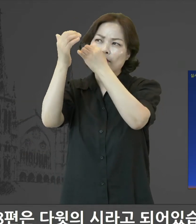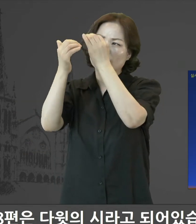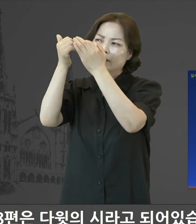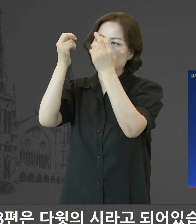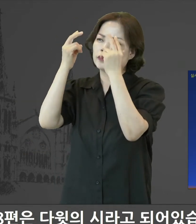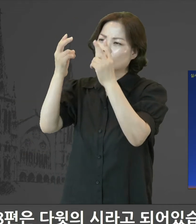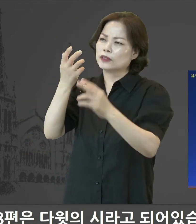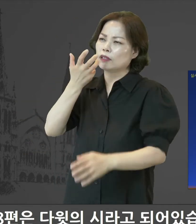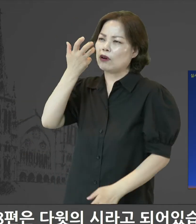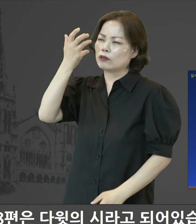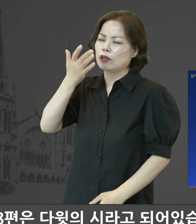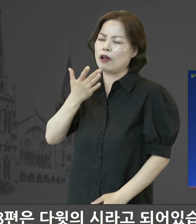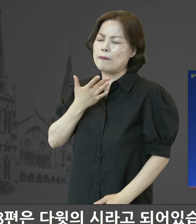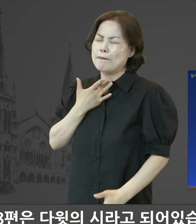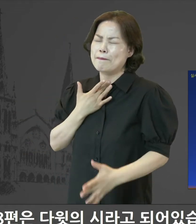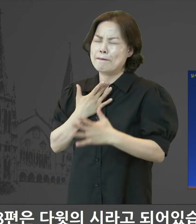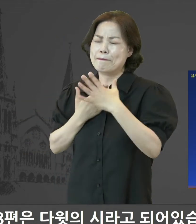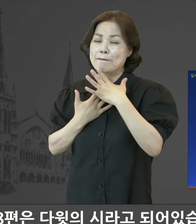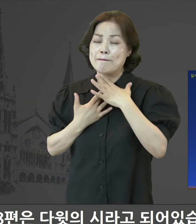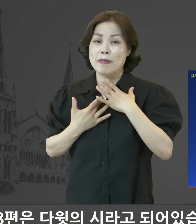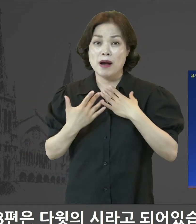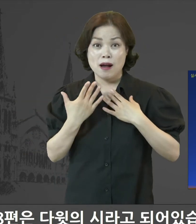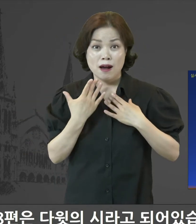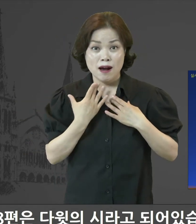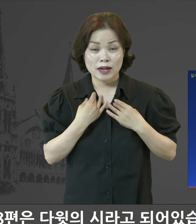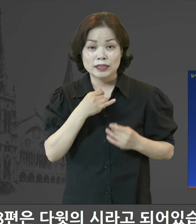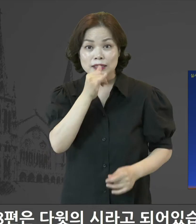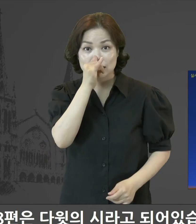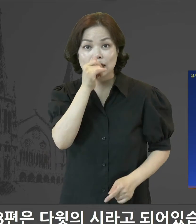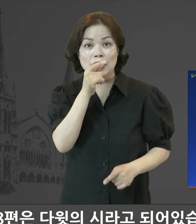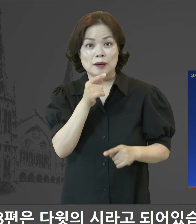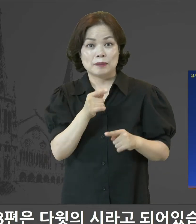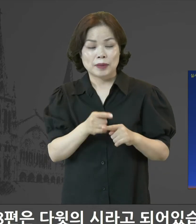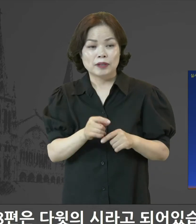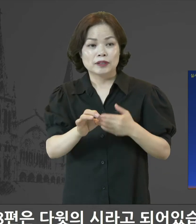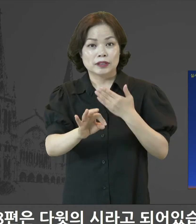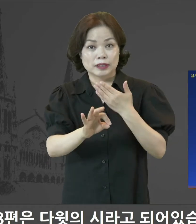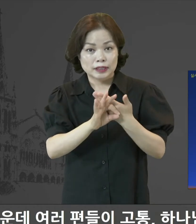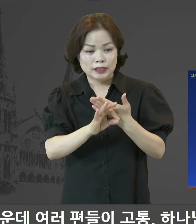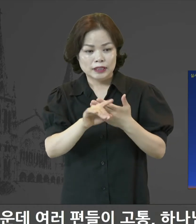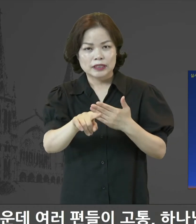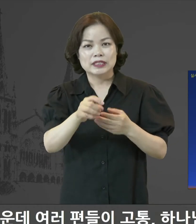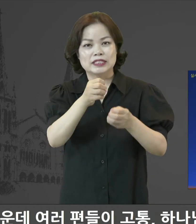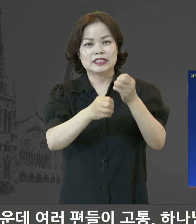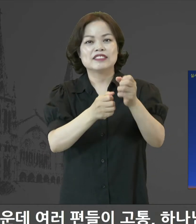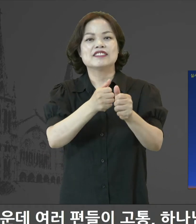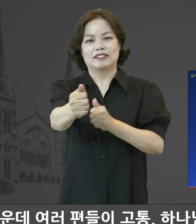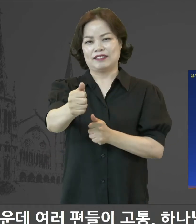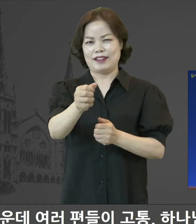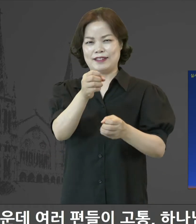향한 영적인 갈망 이런 것들이 있다면 이 시는 승리의 시입니다.